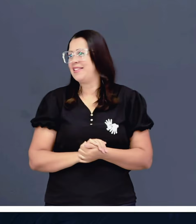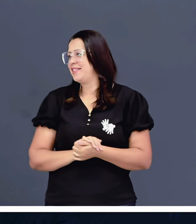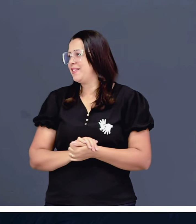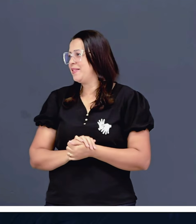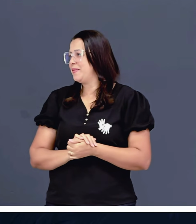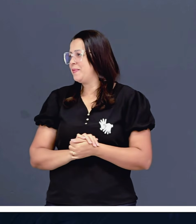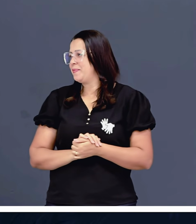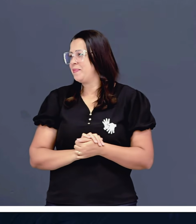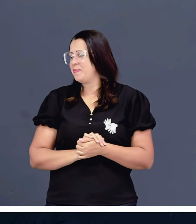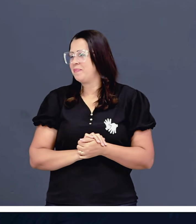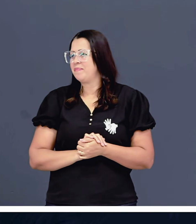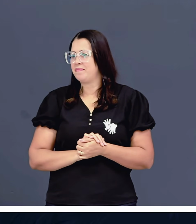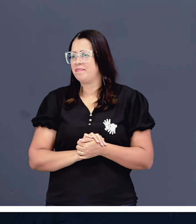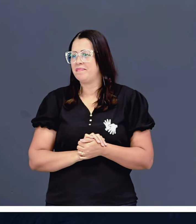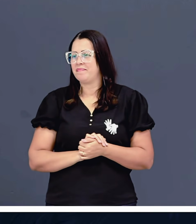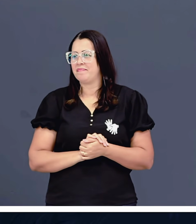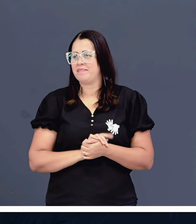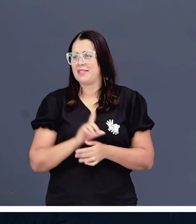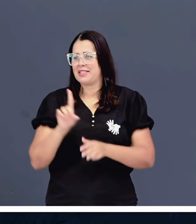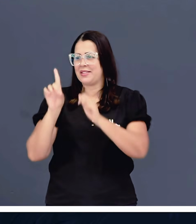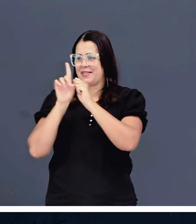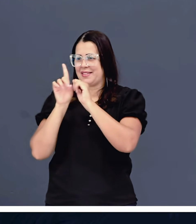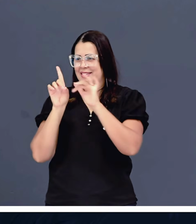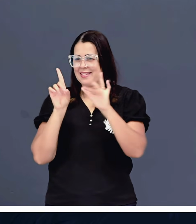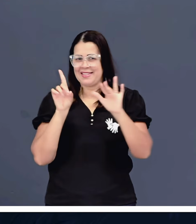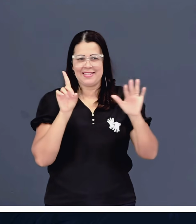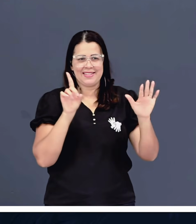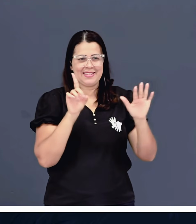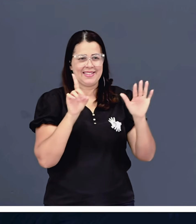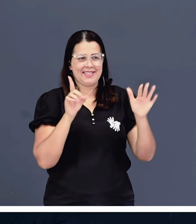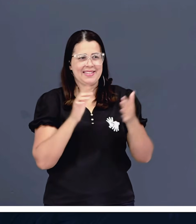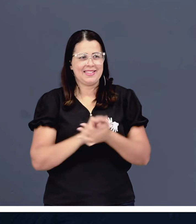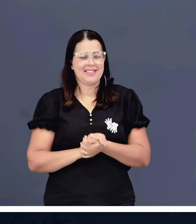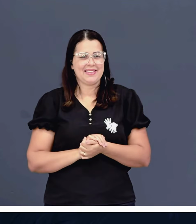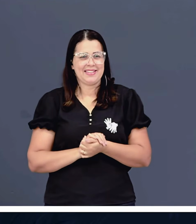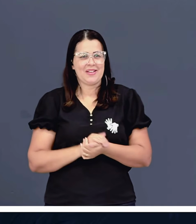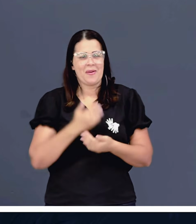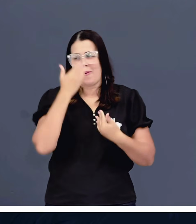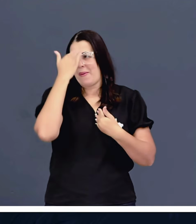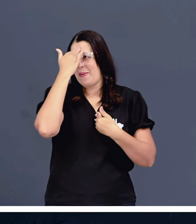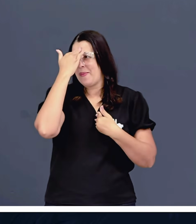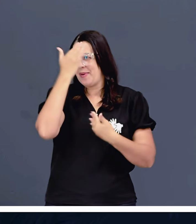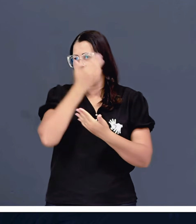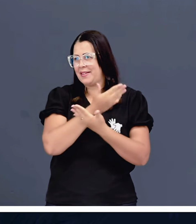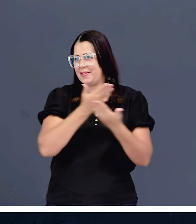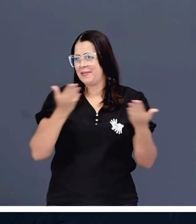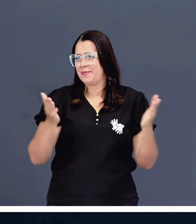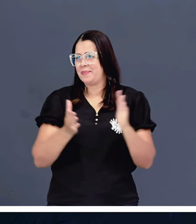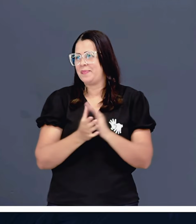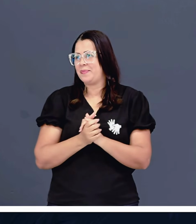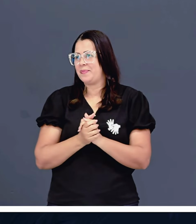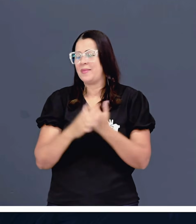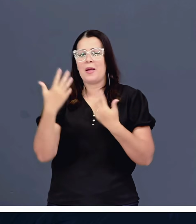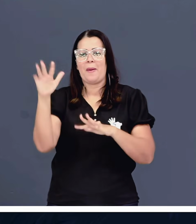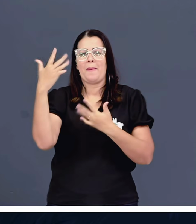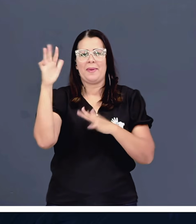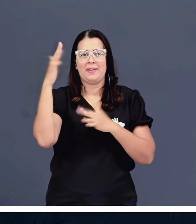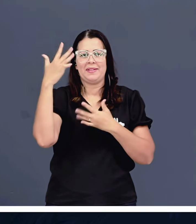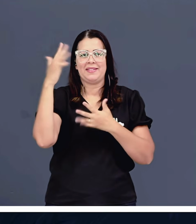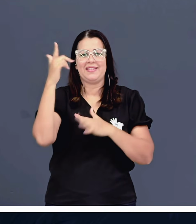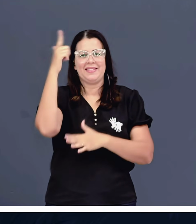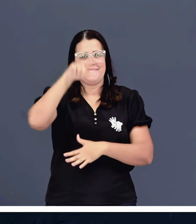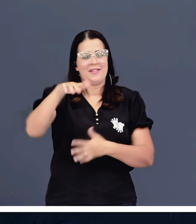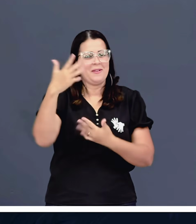Deus abençoe. Deus abençoe. Deus abençoe você, Sofia. Obrigado, viu? Deus abençoe vocês. Aplauda ao Senhor mais